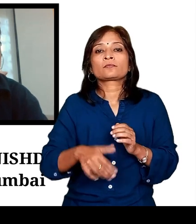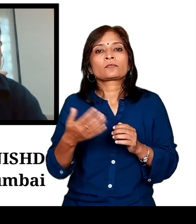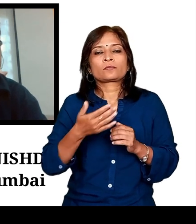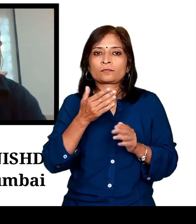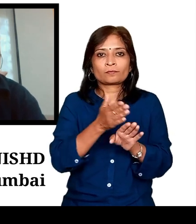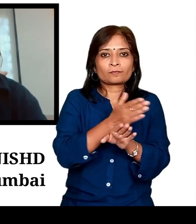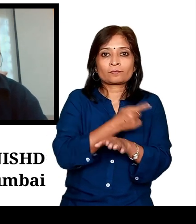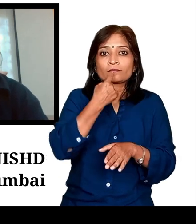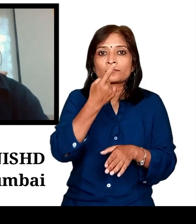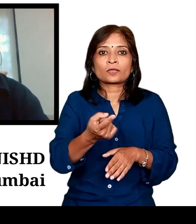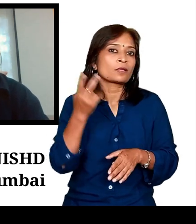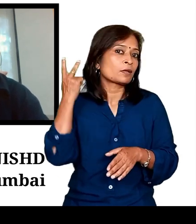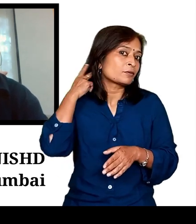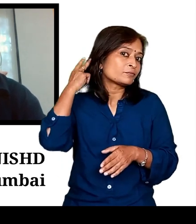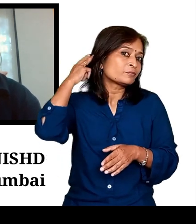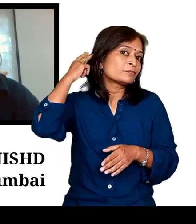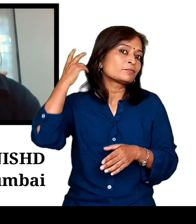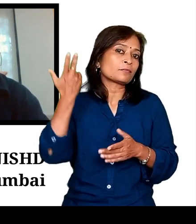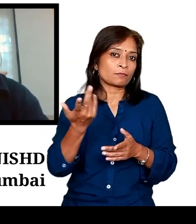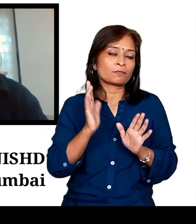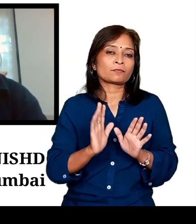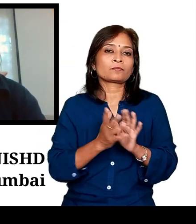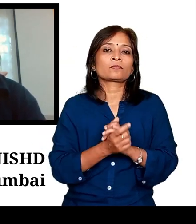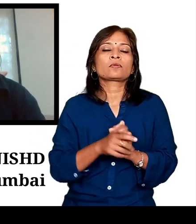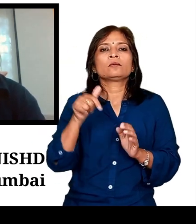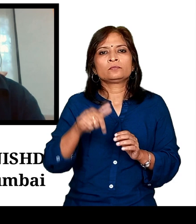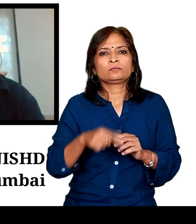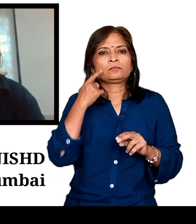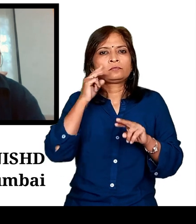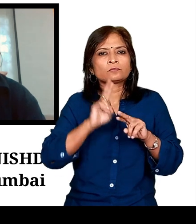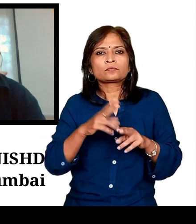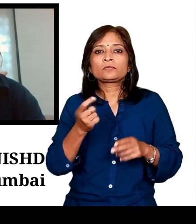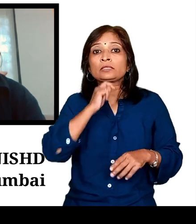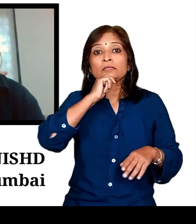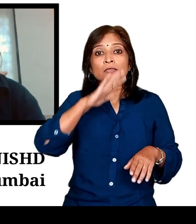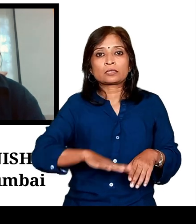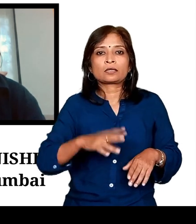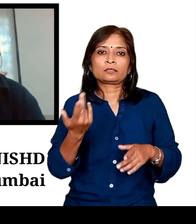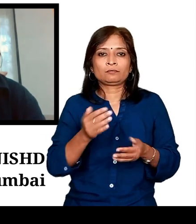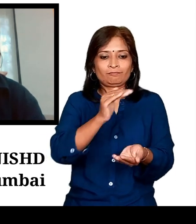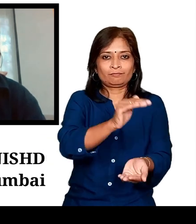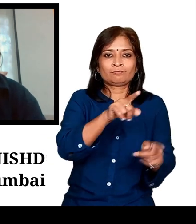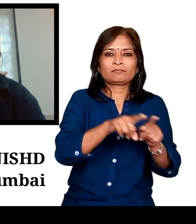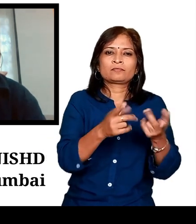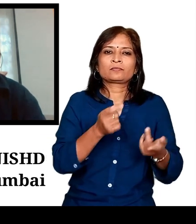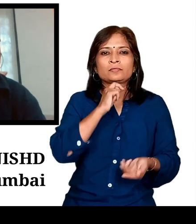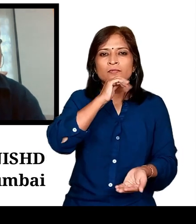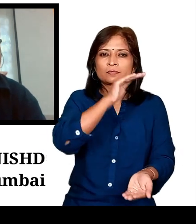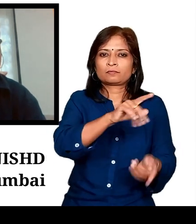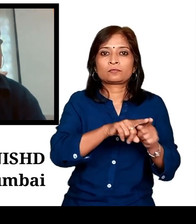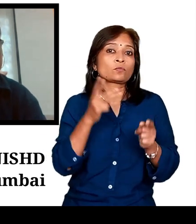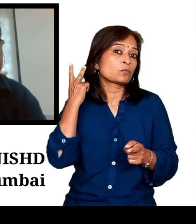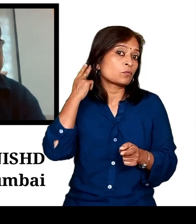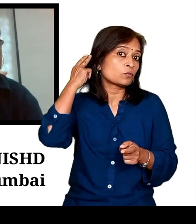पहले हमने बताया कि कॉकलियर इम्प्लांटेशन एक सर्जरी है. अगर अर्ली एज में कॉकलियर इम्प्लांटेशन होता है